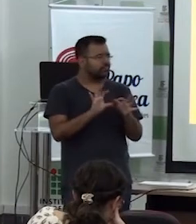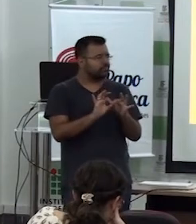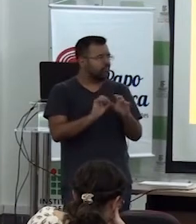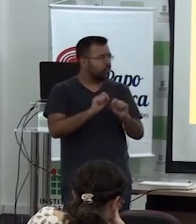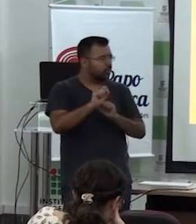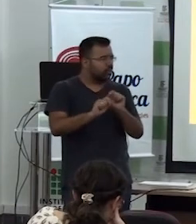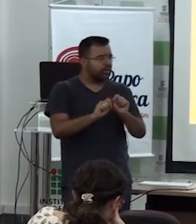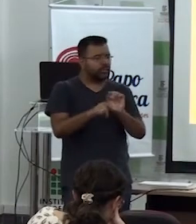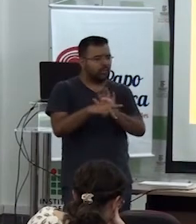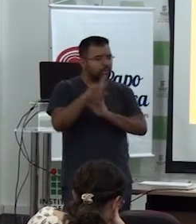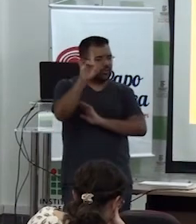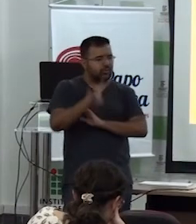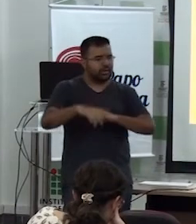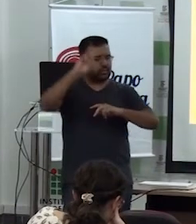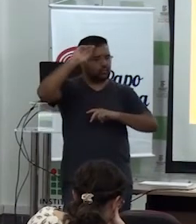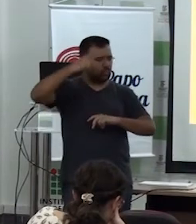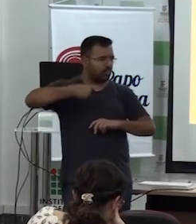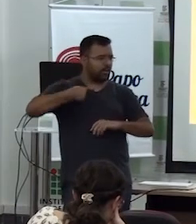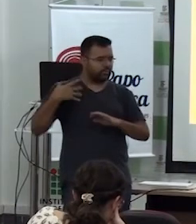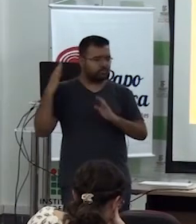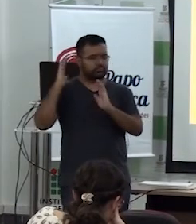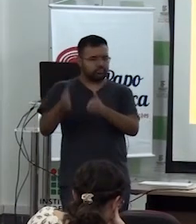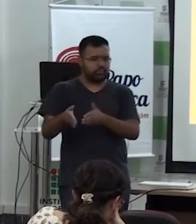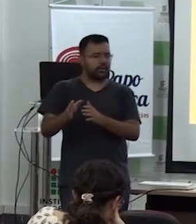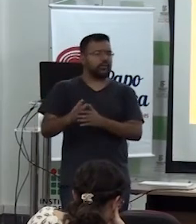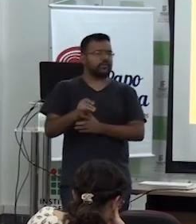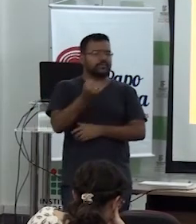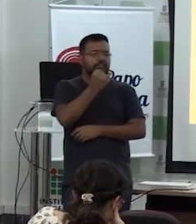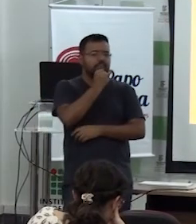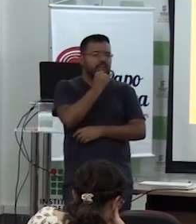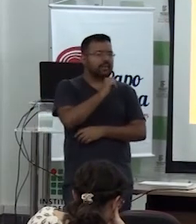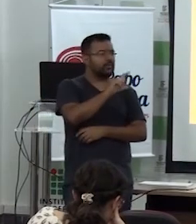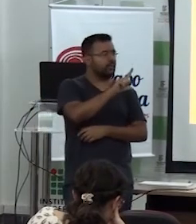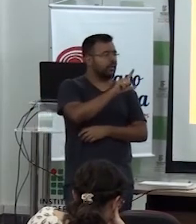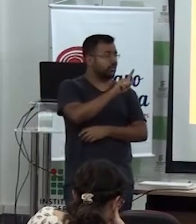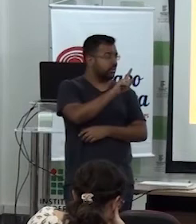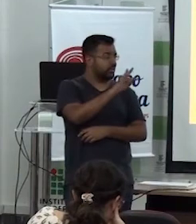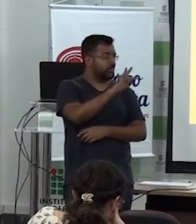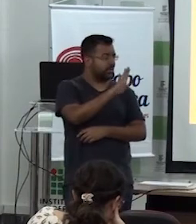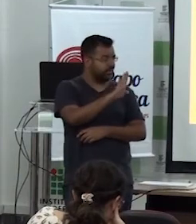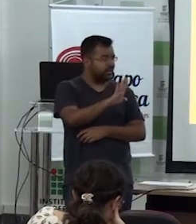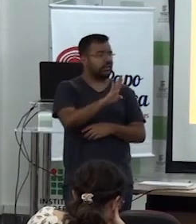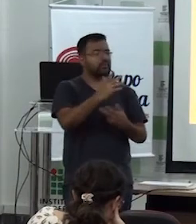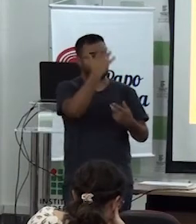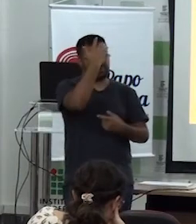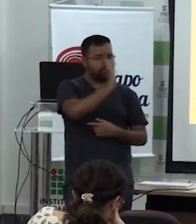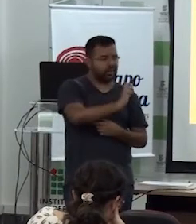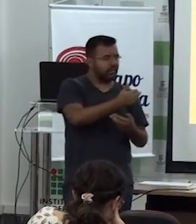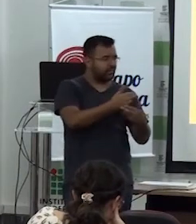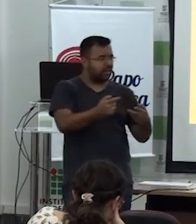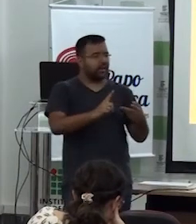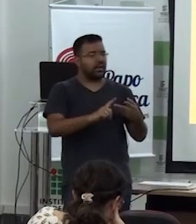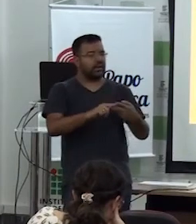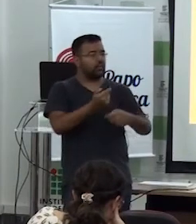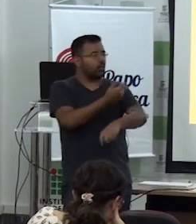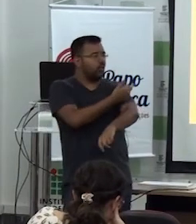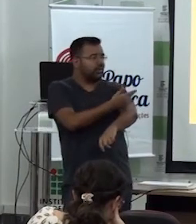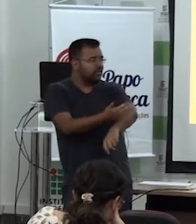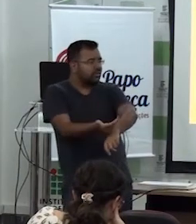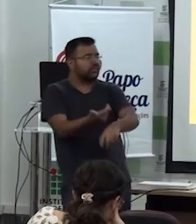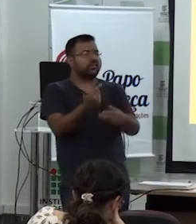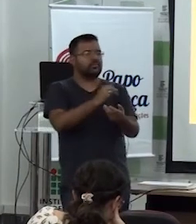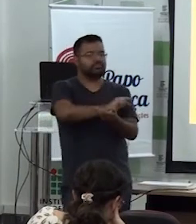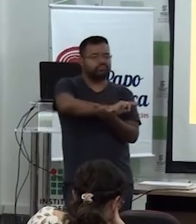questão dos direitos humanos propriamente dito, né, a questão do LGBT, a etnia racial, né, e etc.